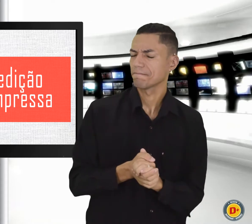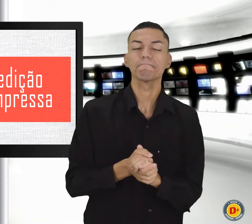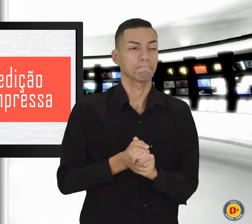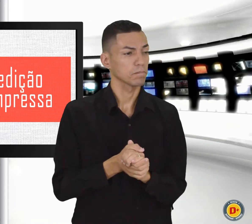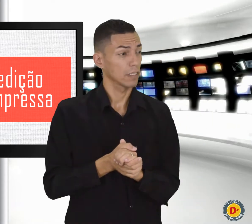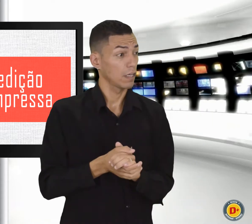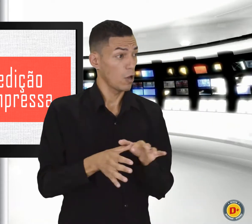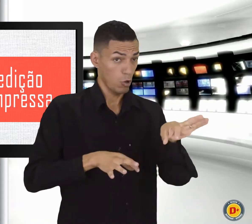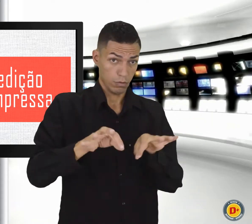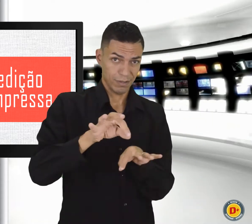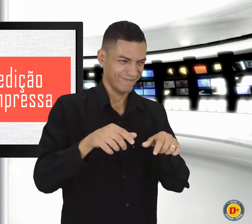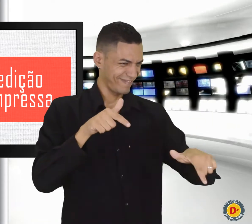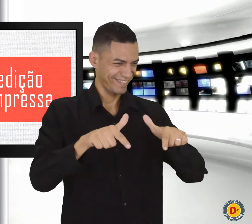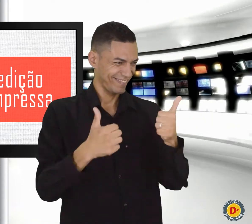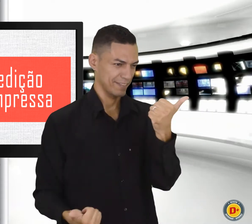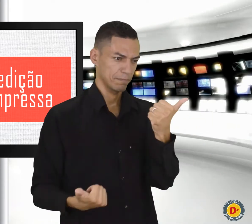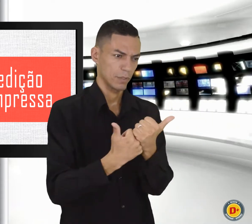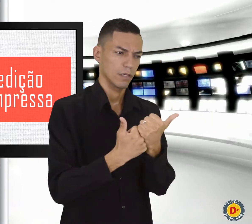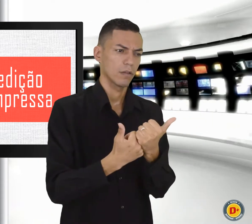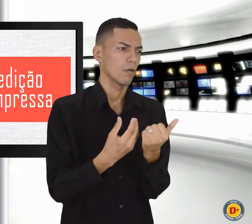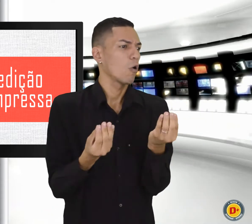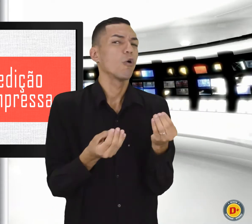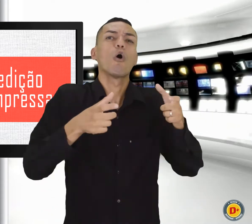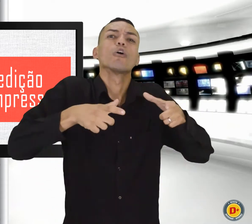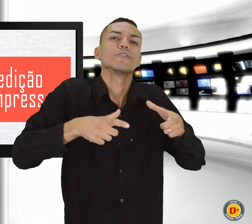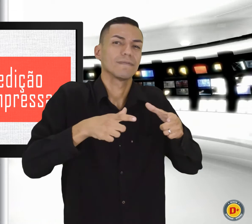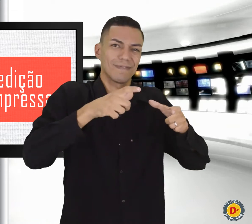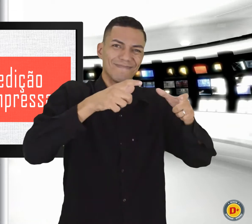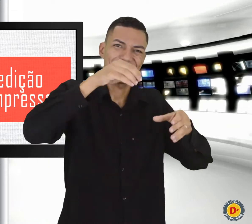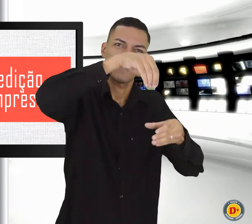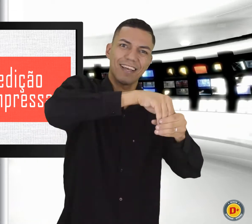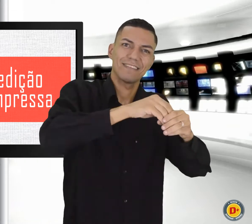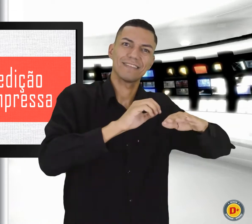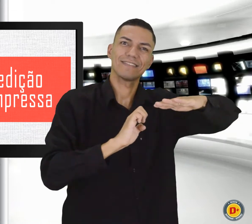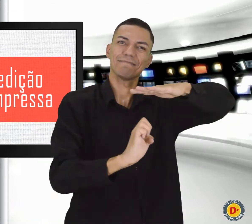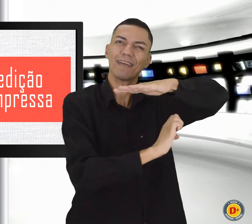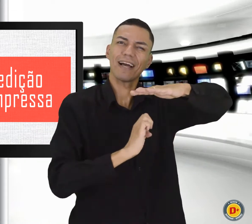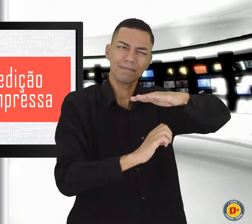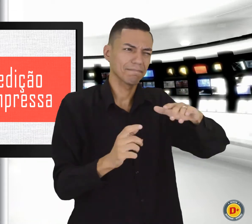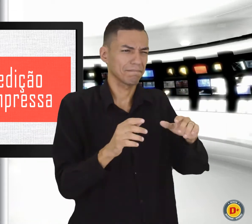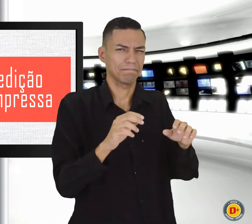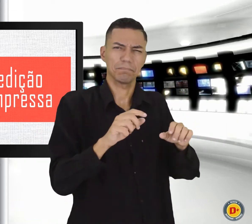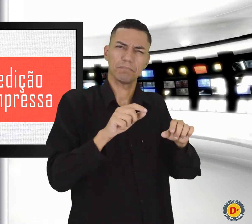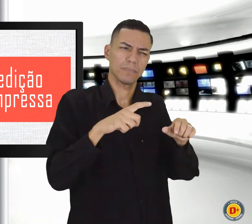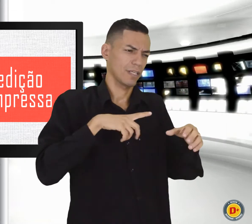apoiado, geralmente organizado dentro de uma entidade especializada, é constituído de uma equipe